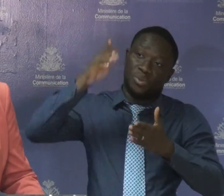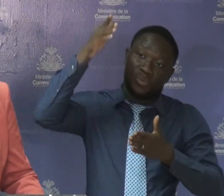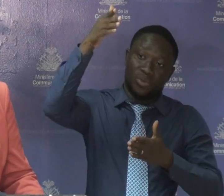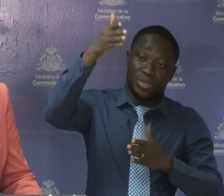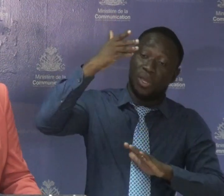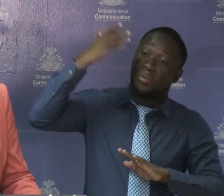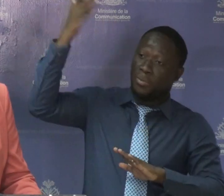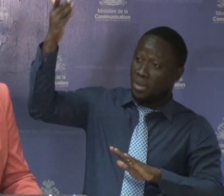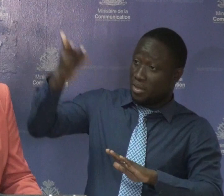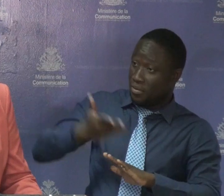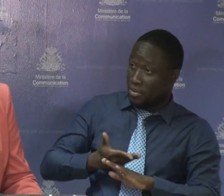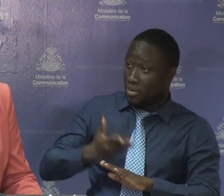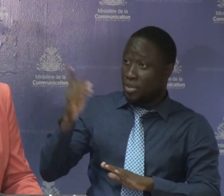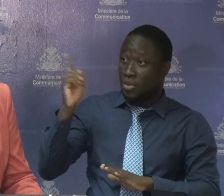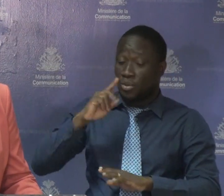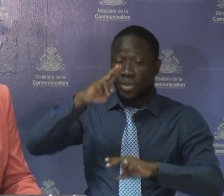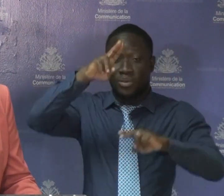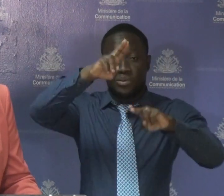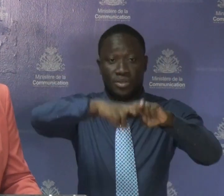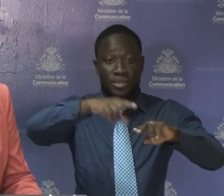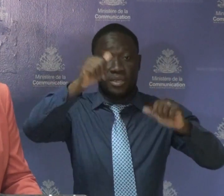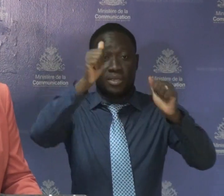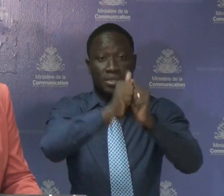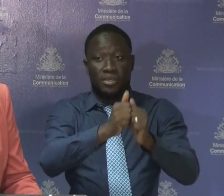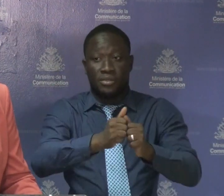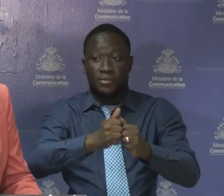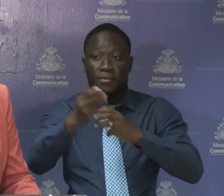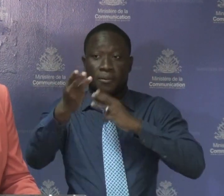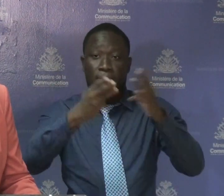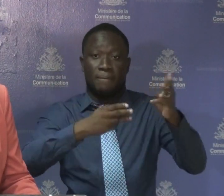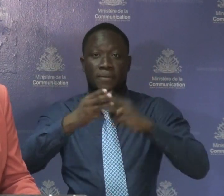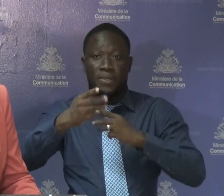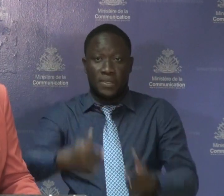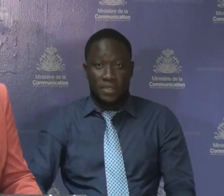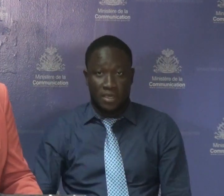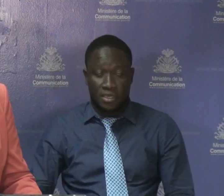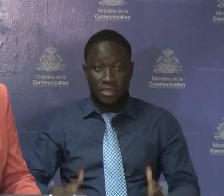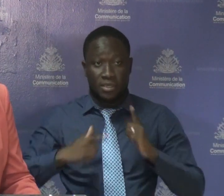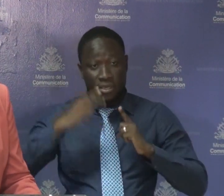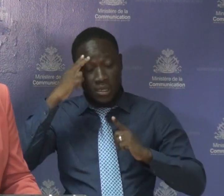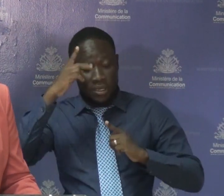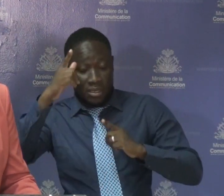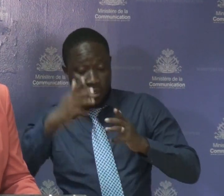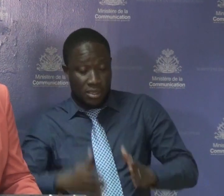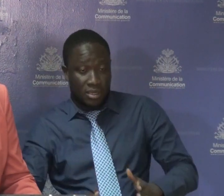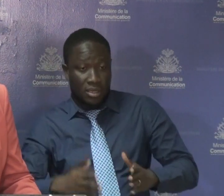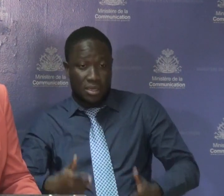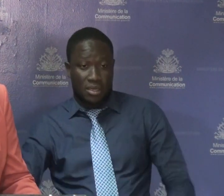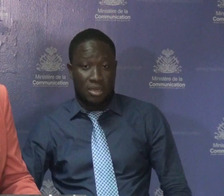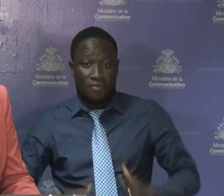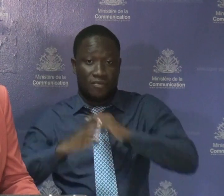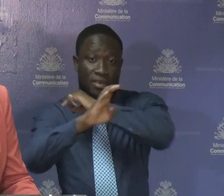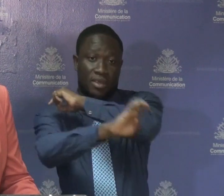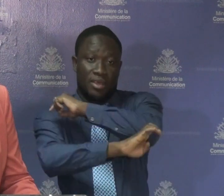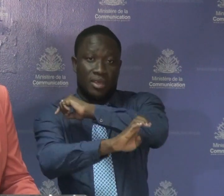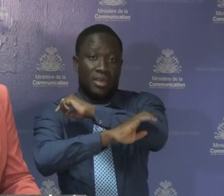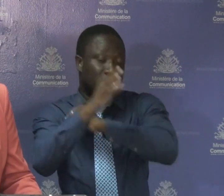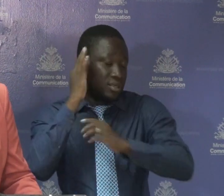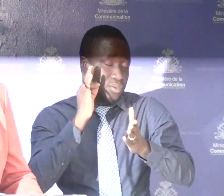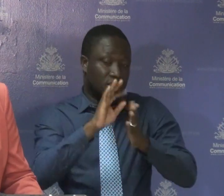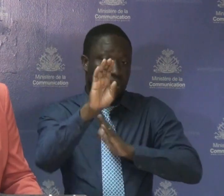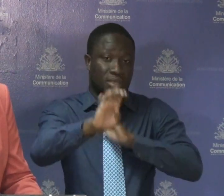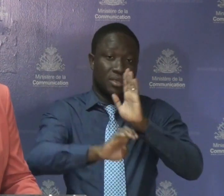nous. Et côté que moi-même, Balchita, avec ministre des Haïtiens vivant à l'étranger, et ministre et secrétaire d'État à la Sécurité